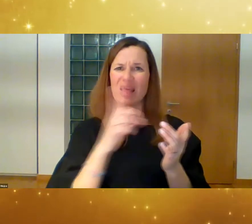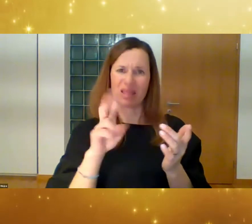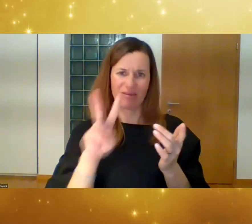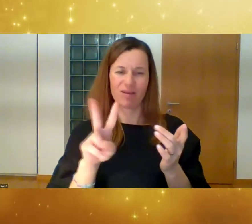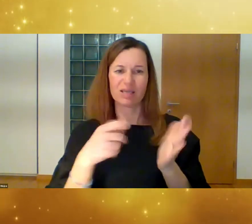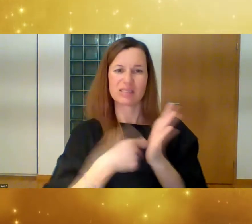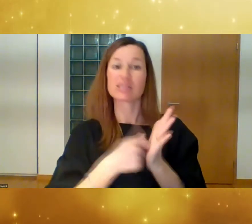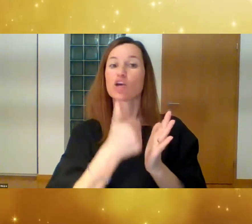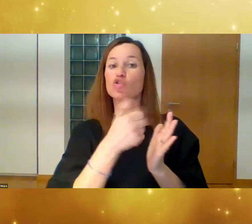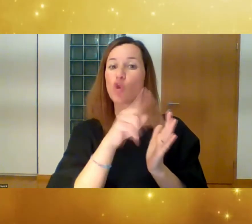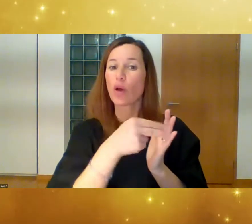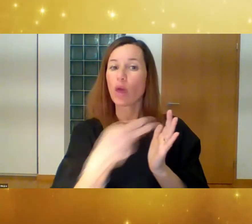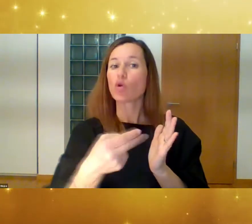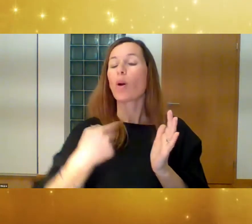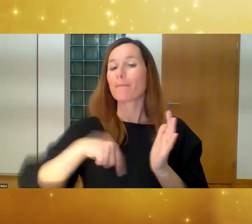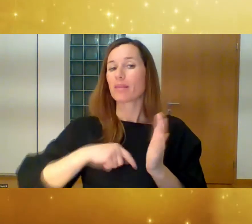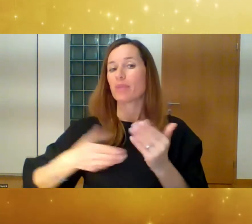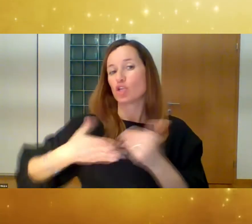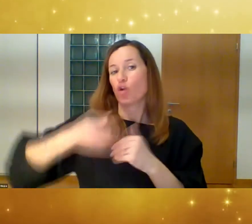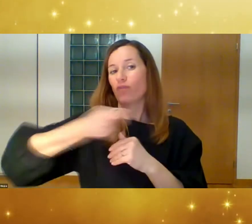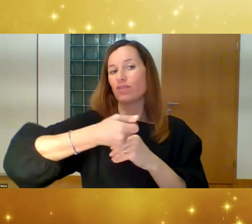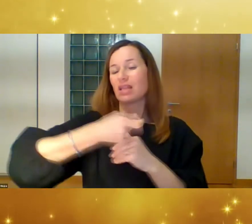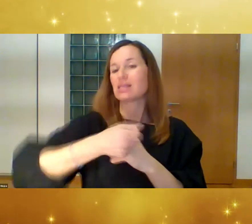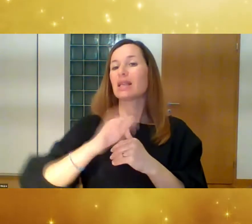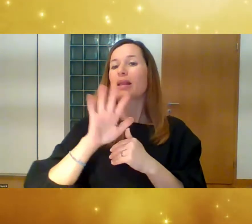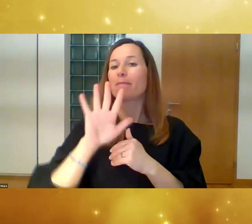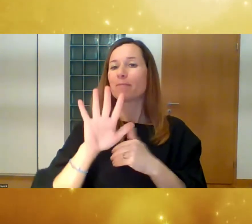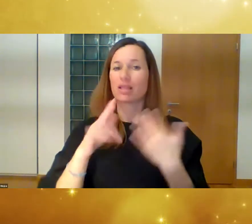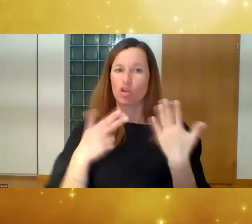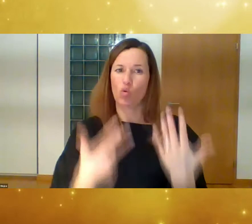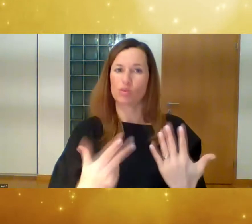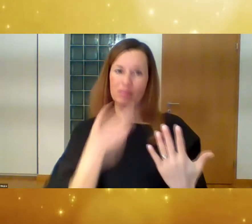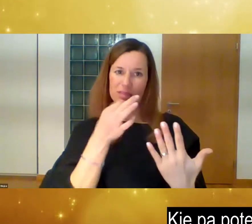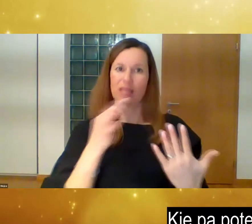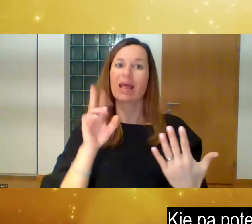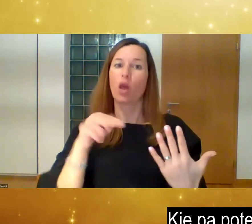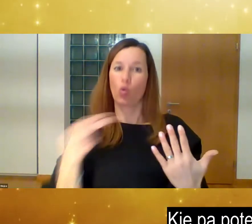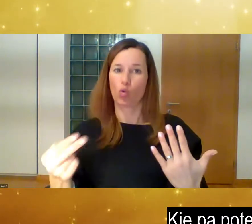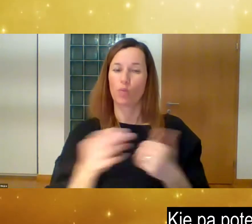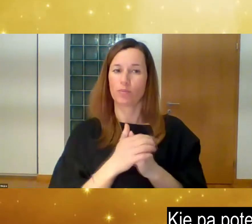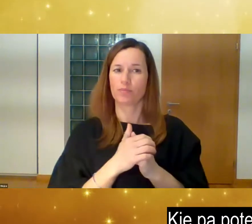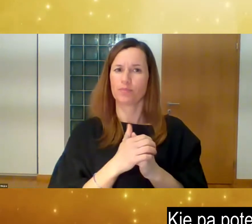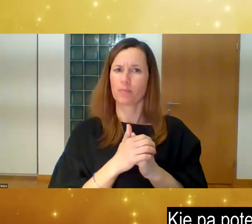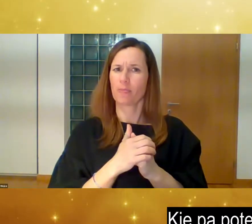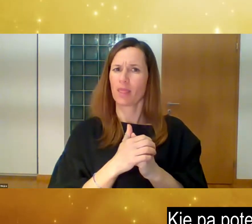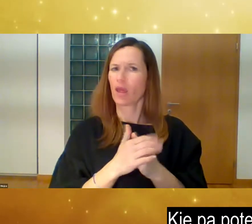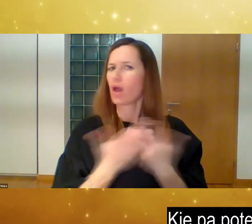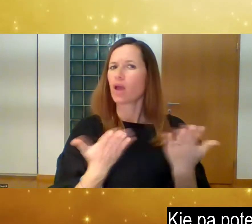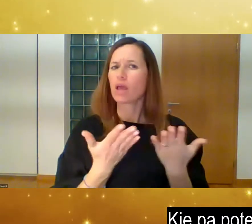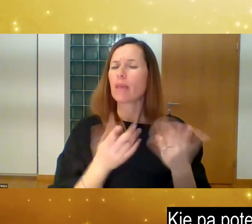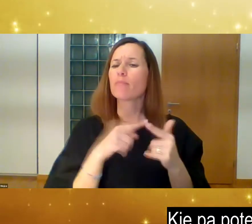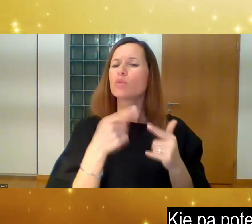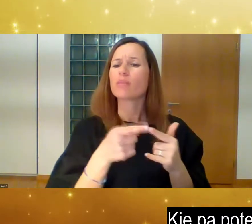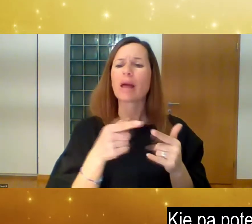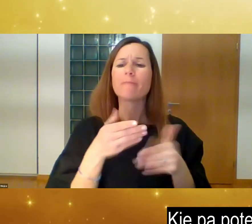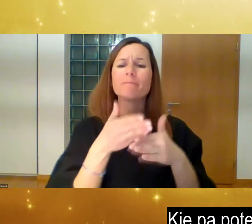bi sofinancirali 85 evrov. Kje pa potem ta pripomoček